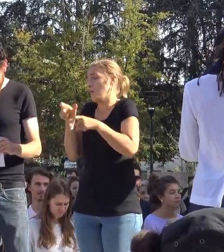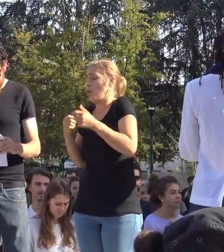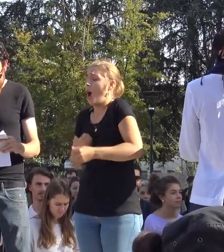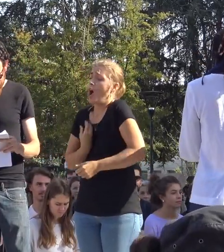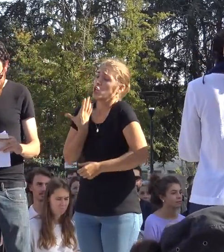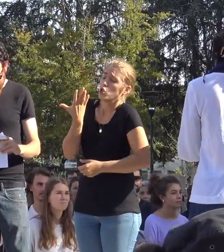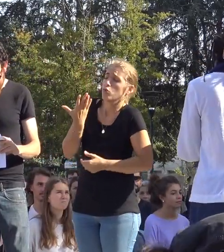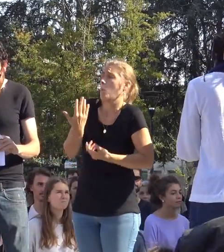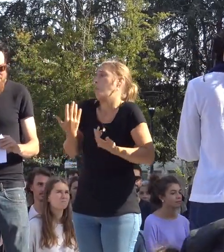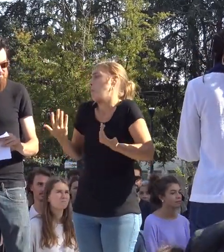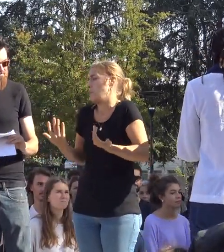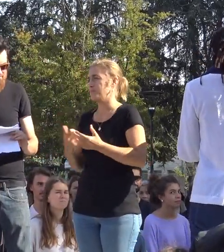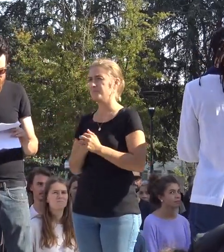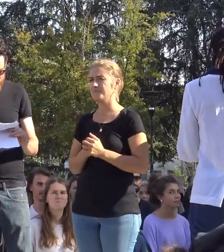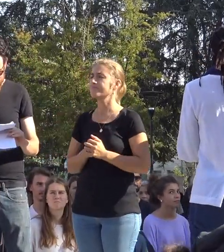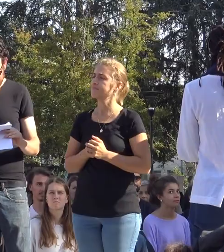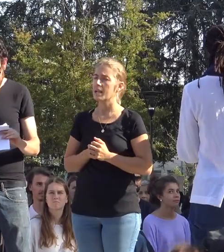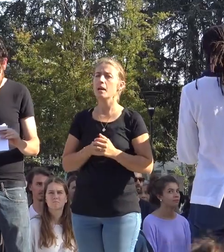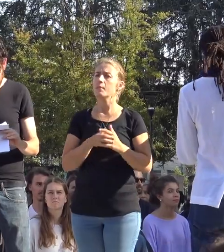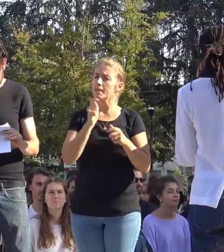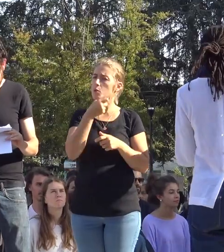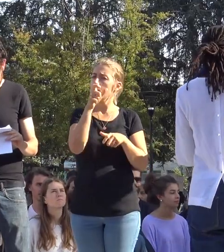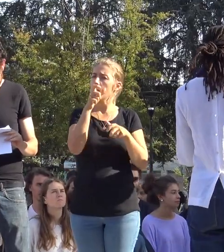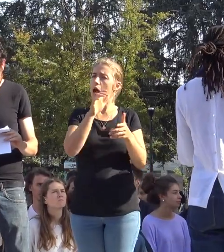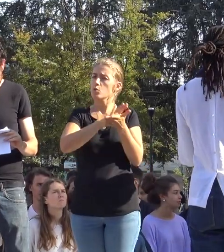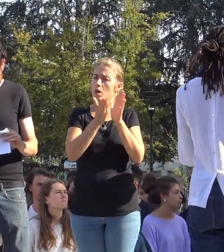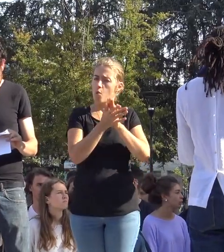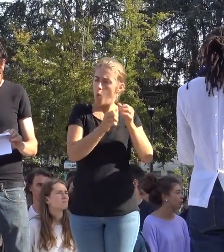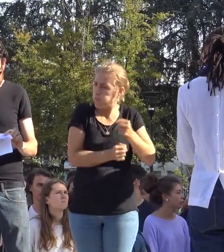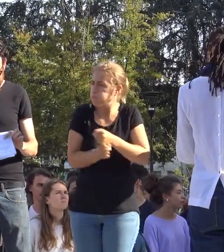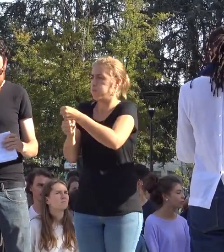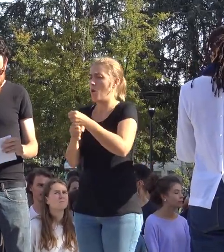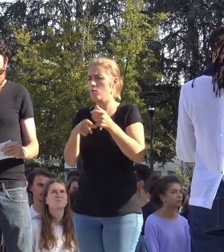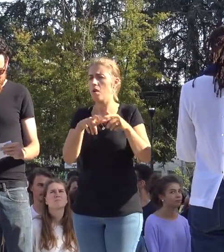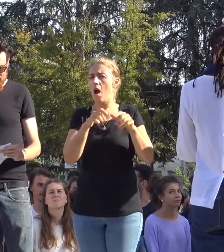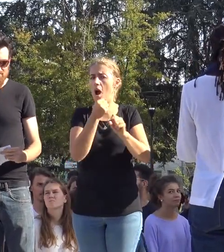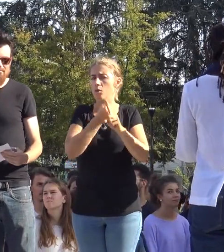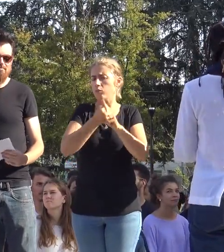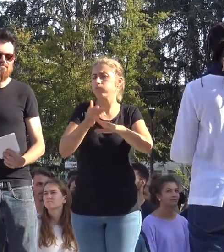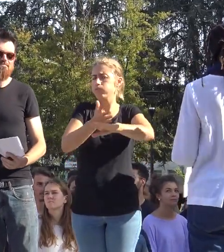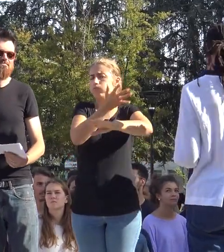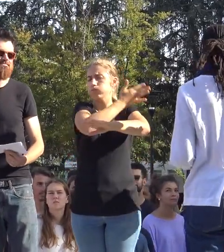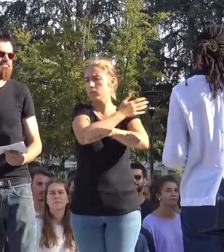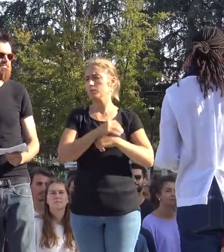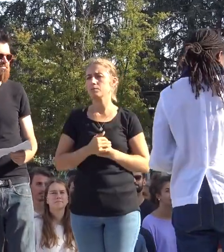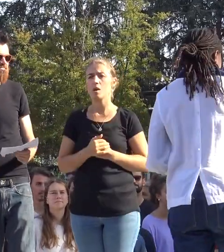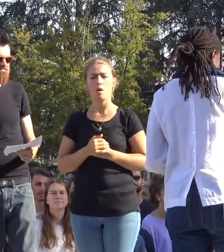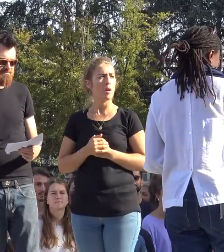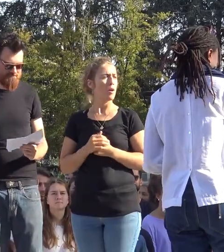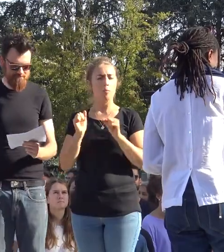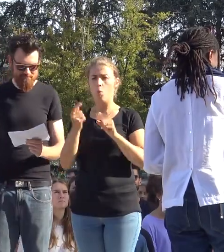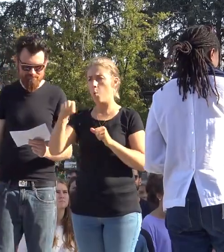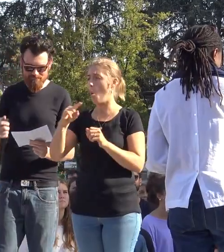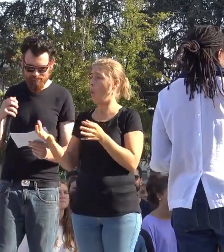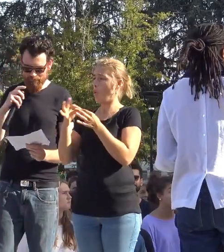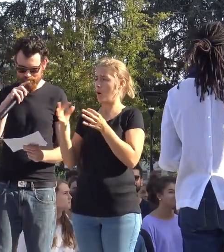un peu... aidés bien sûr par des associations qui agissent depuis longtemps. Vous pouvez nous rejoindre, car nous